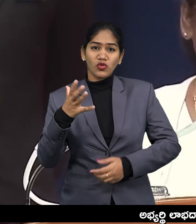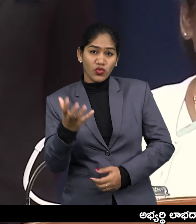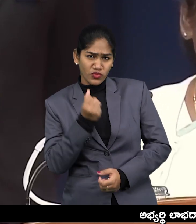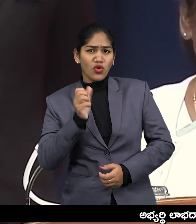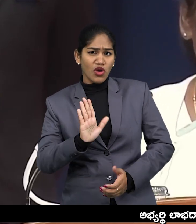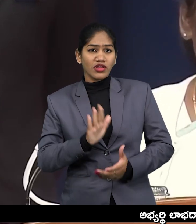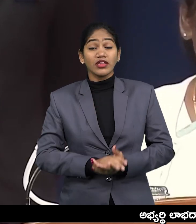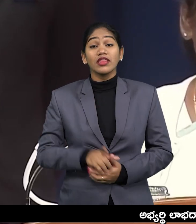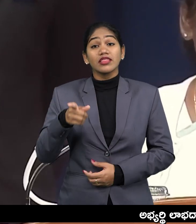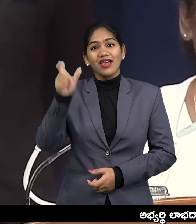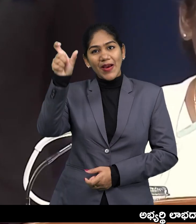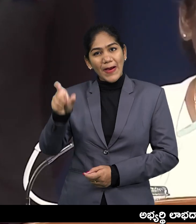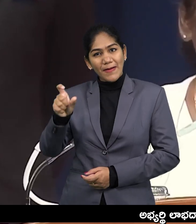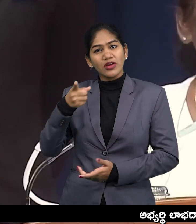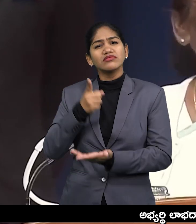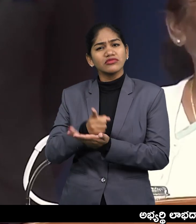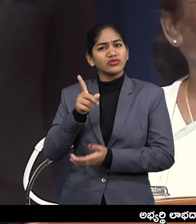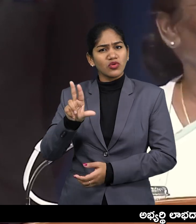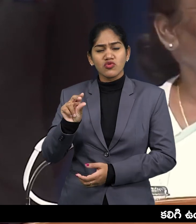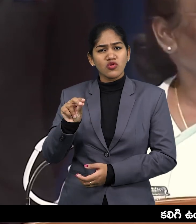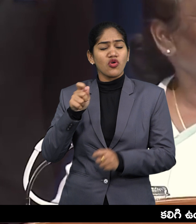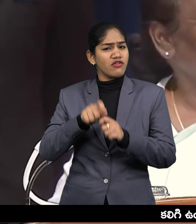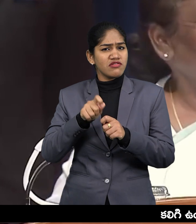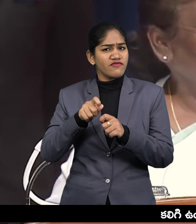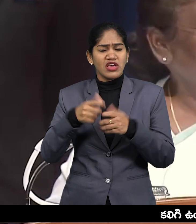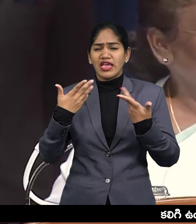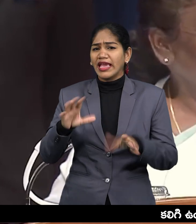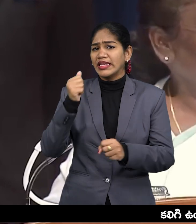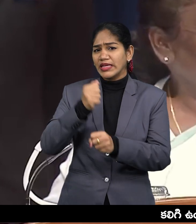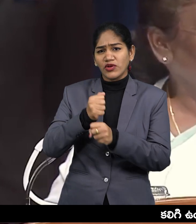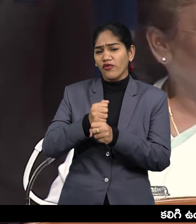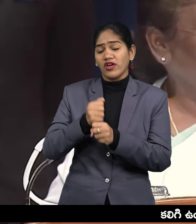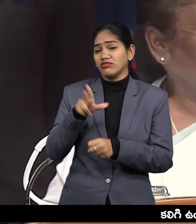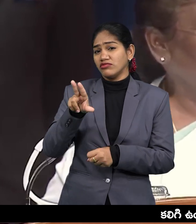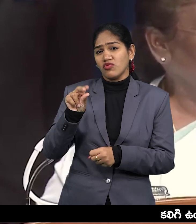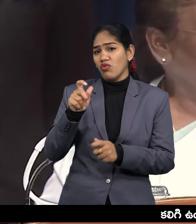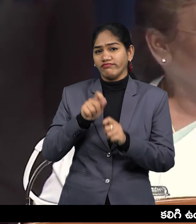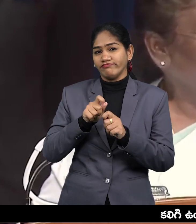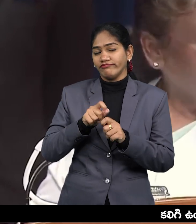అభ్యర్థి లాభదాయకమైన ఏ ప్రభుత్వ కార్యాలయాన్ని కలిగి ఉండకూడదు. ఇది తప్పనిసరి.